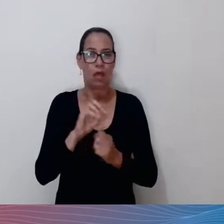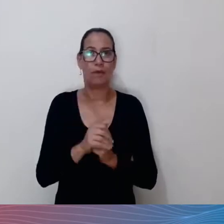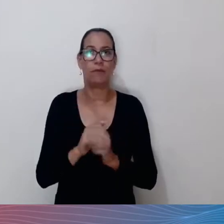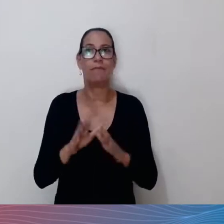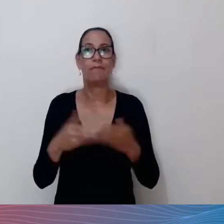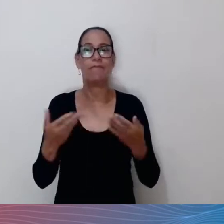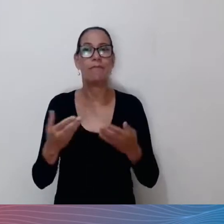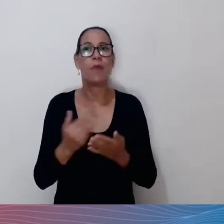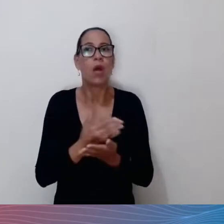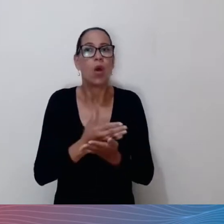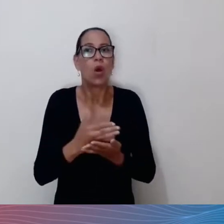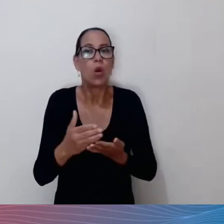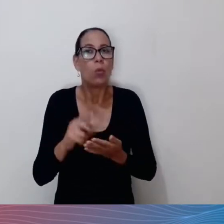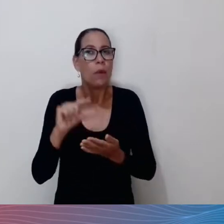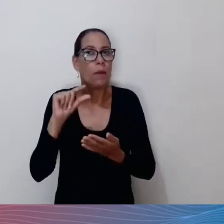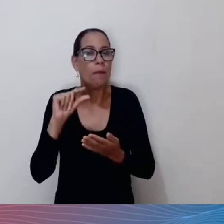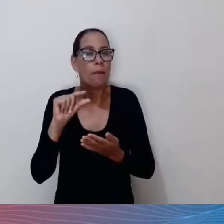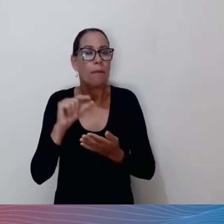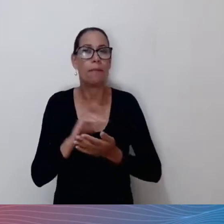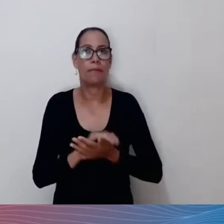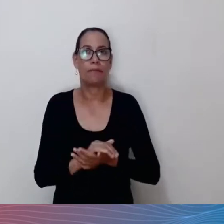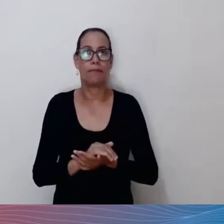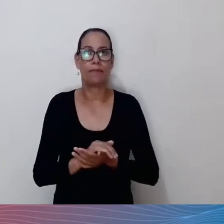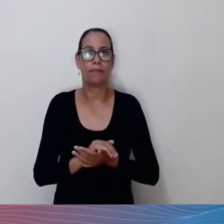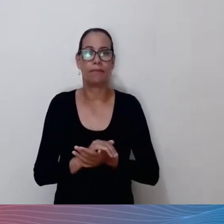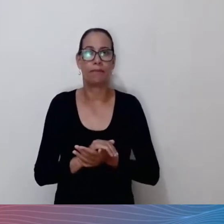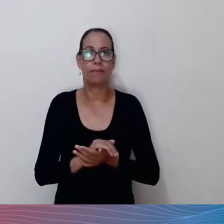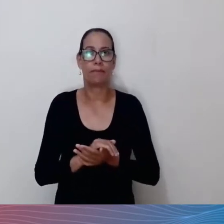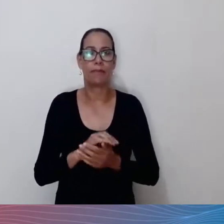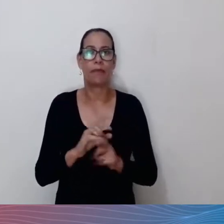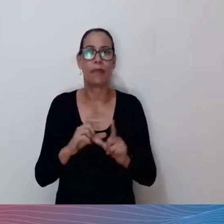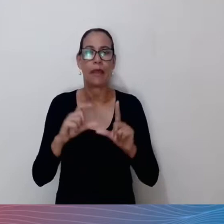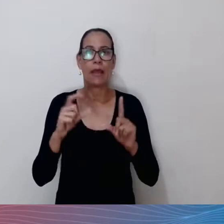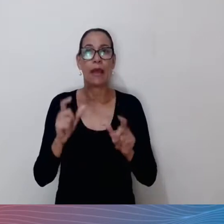palavra graça é um pouco